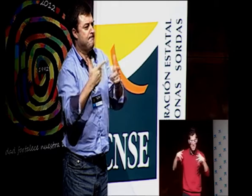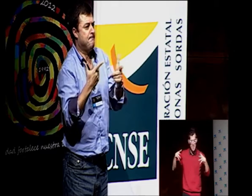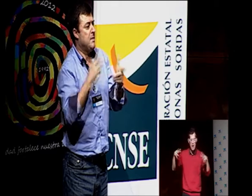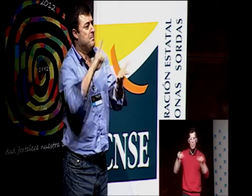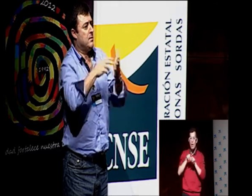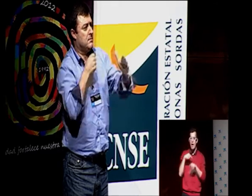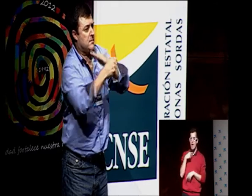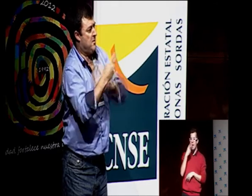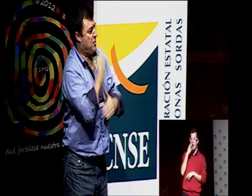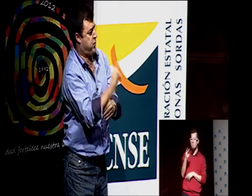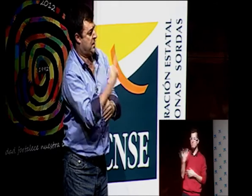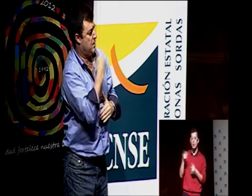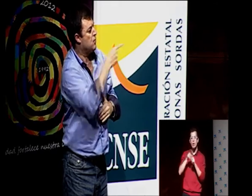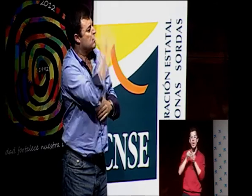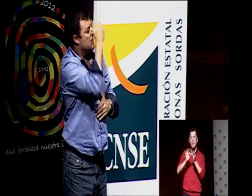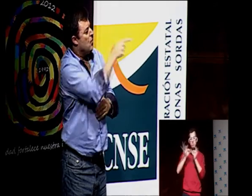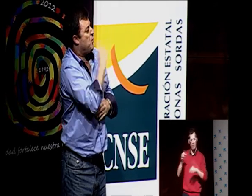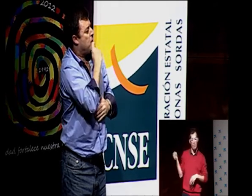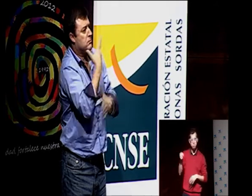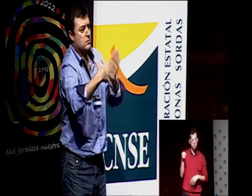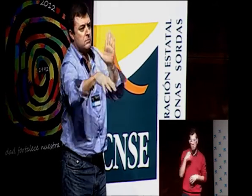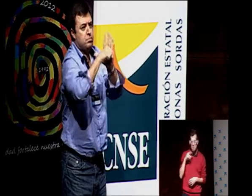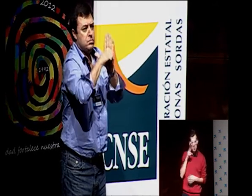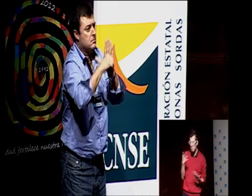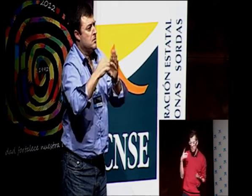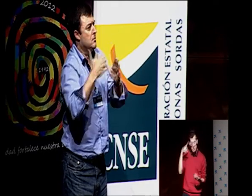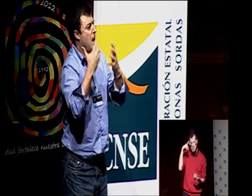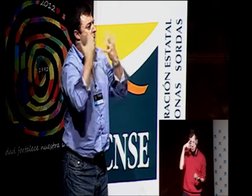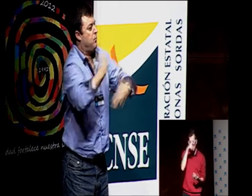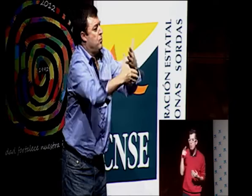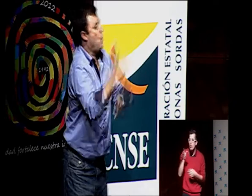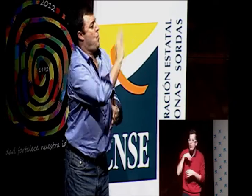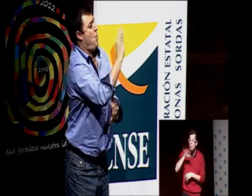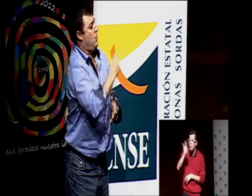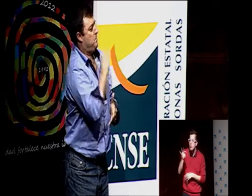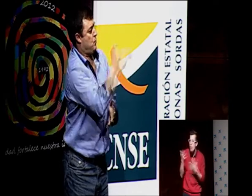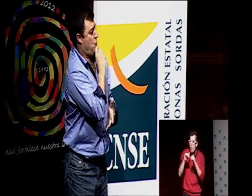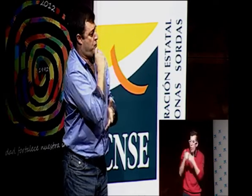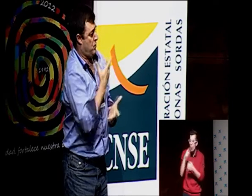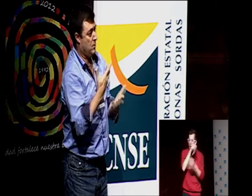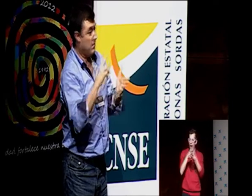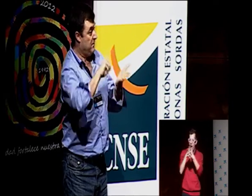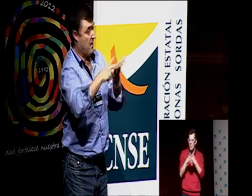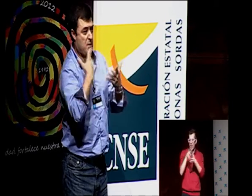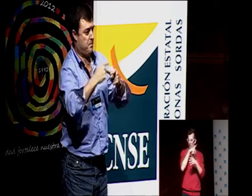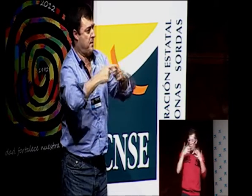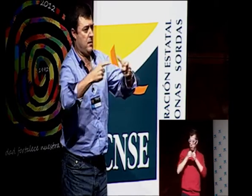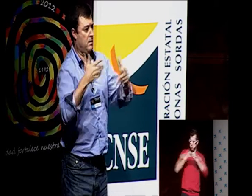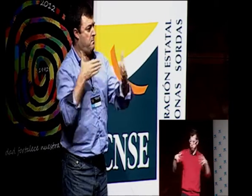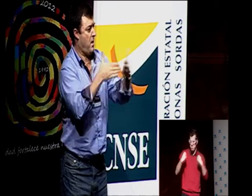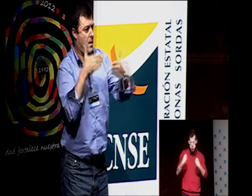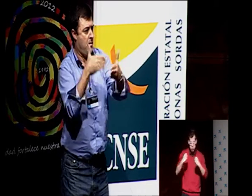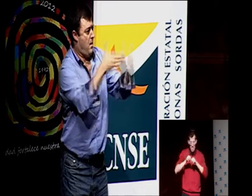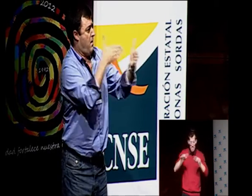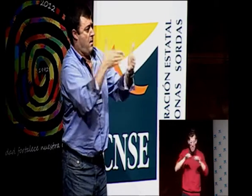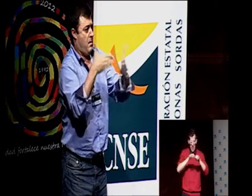en centros de integración en la que incluir a intérpretes de lengua de signos en determinados niveles educativos son muy complicado este problema en